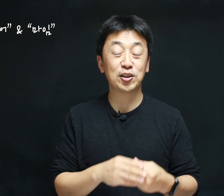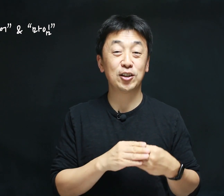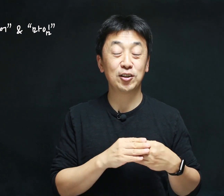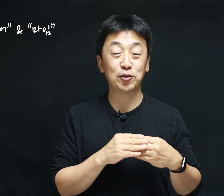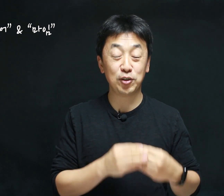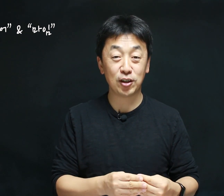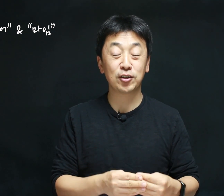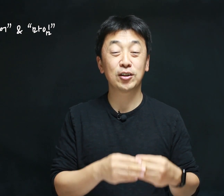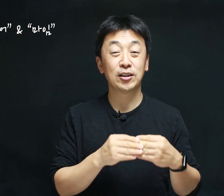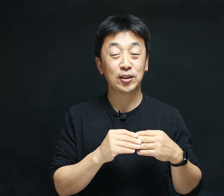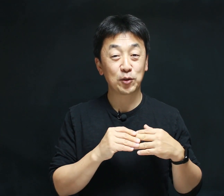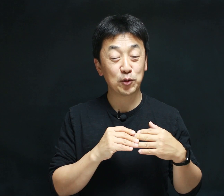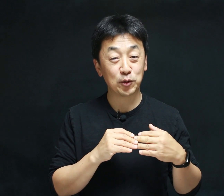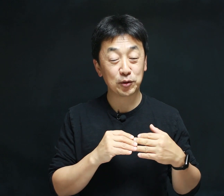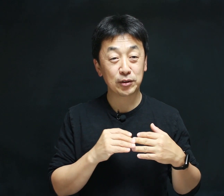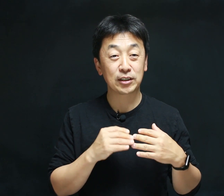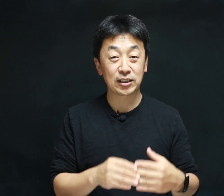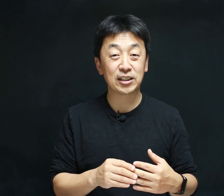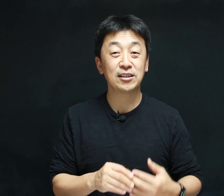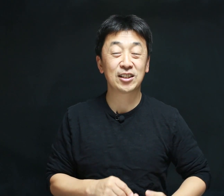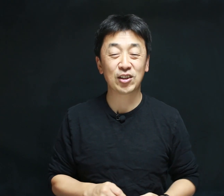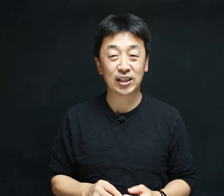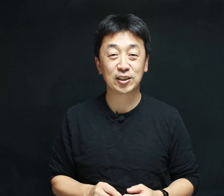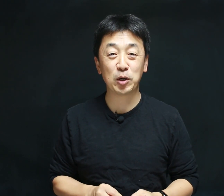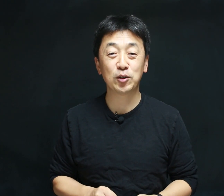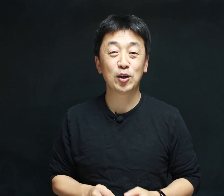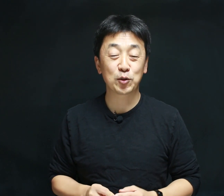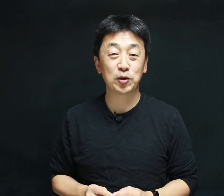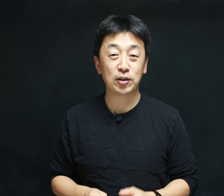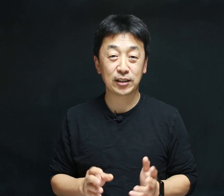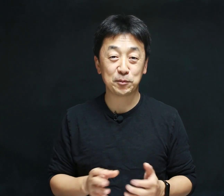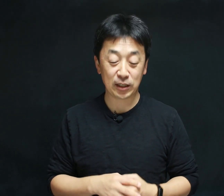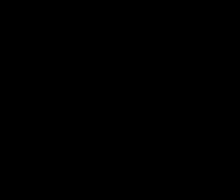실력을 훈련 또 증진시켜 나가시면 좋을 것 같습니다.